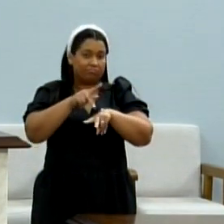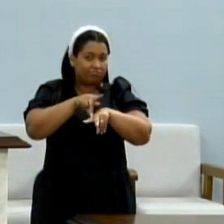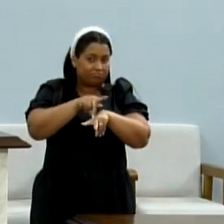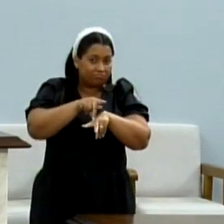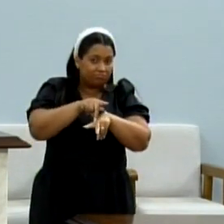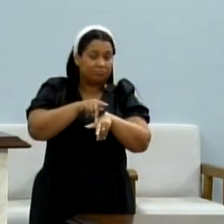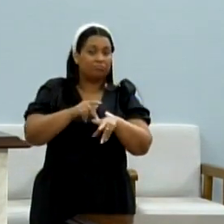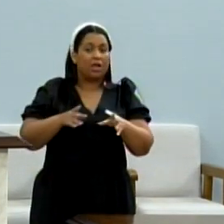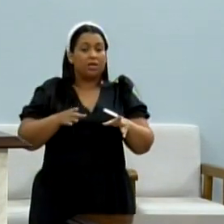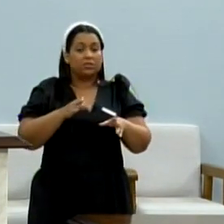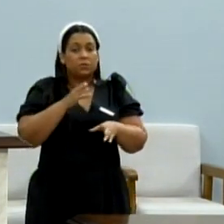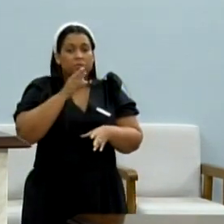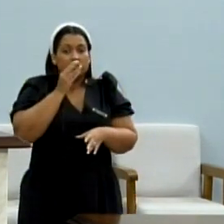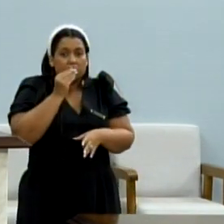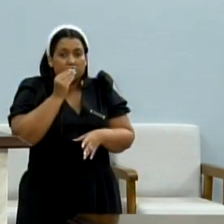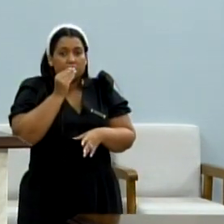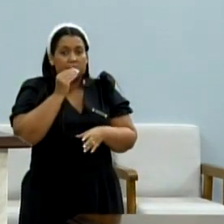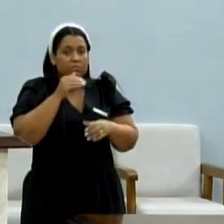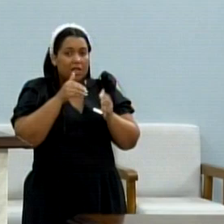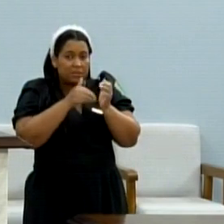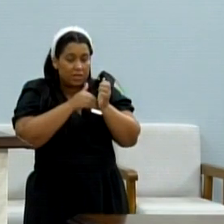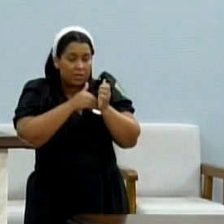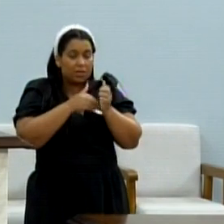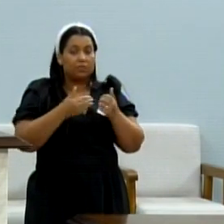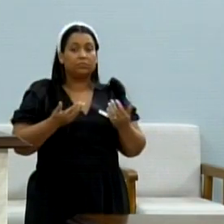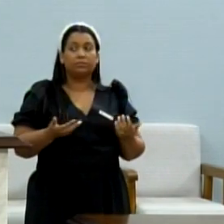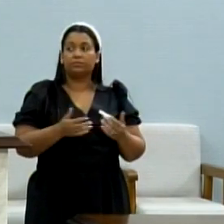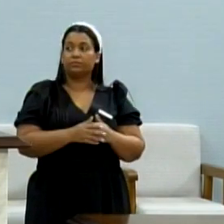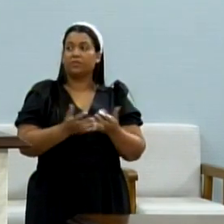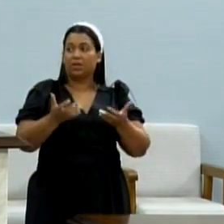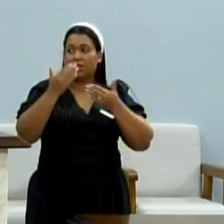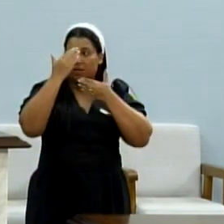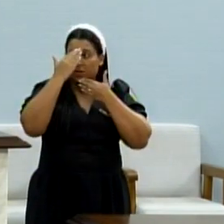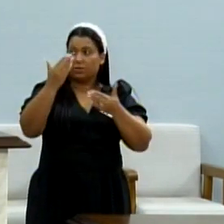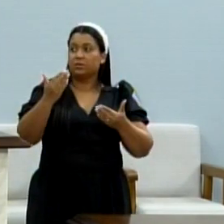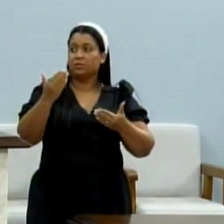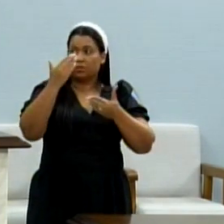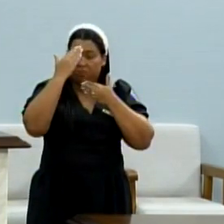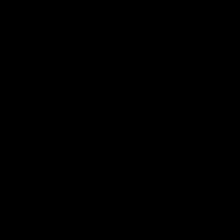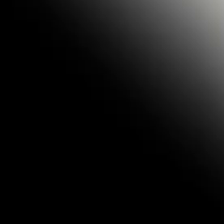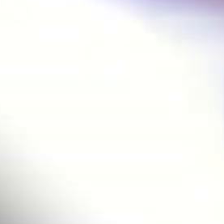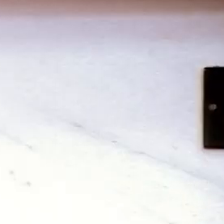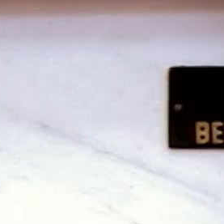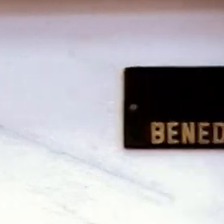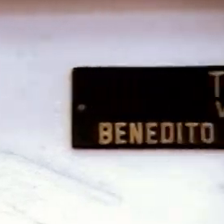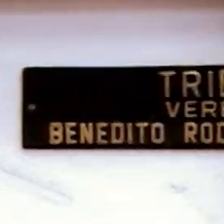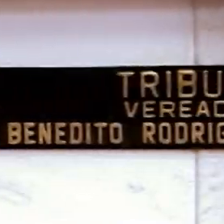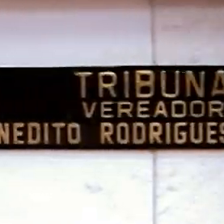segredo, né, na família. Então, queria agradecer e obrigada, gente.